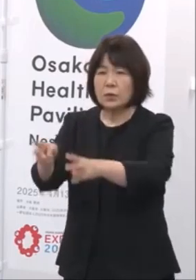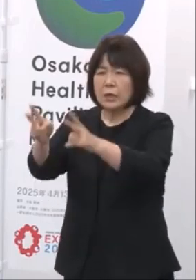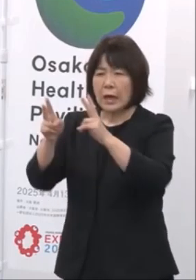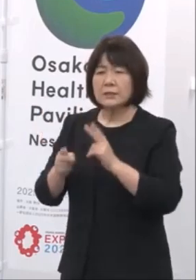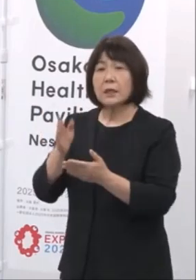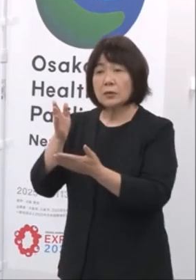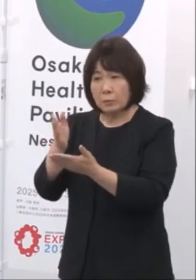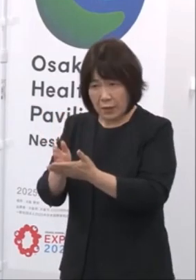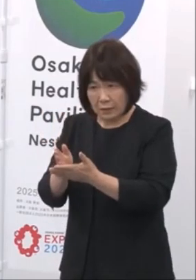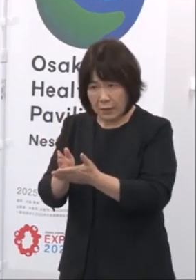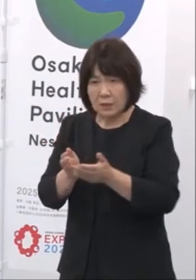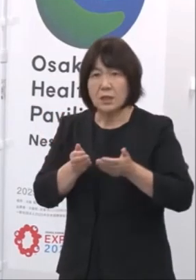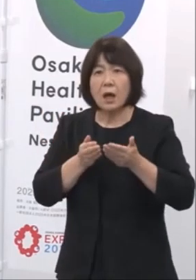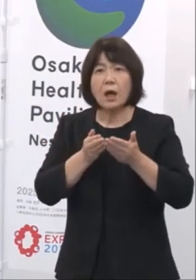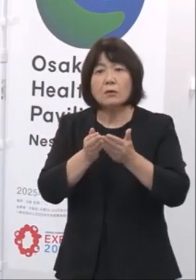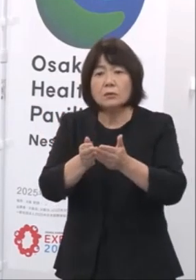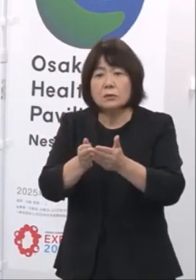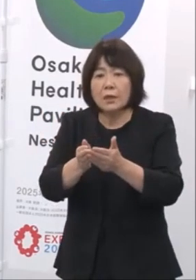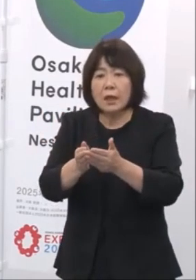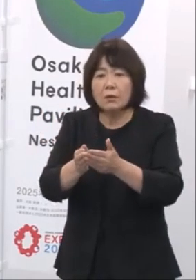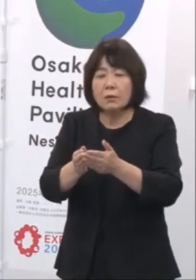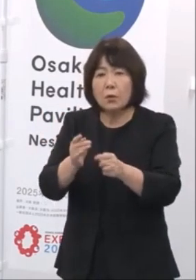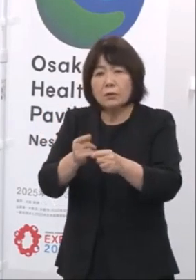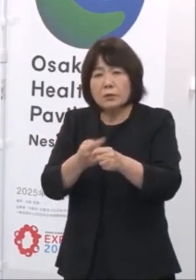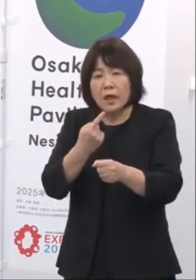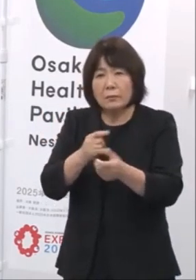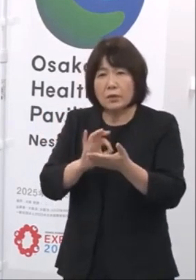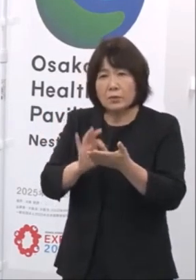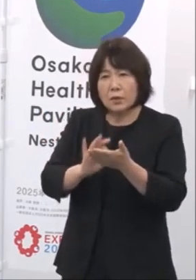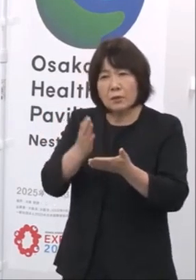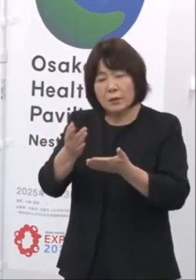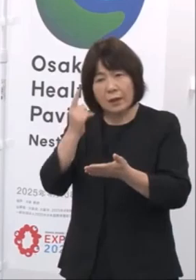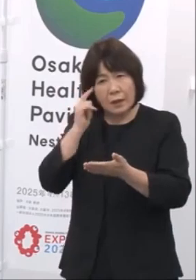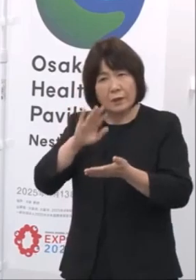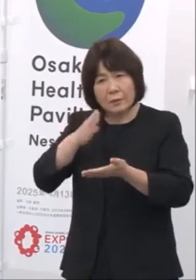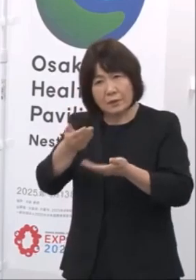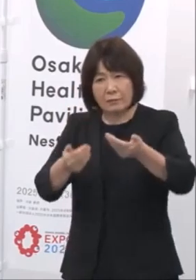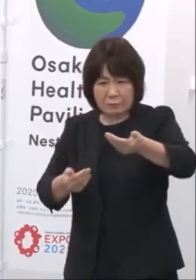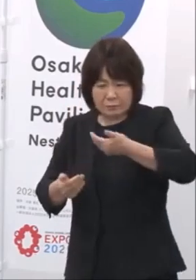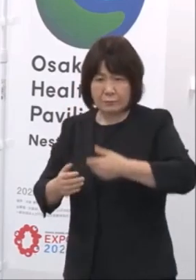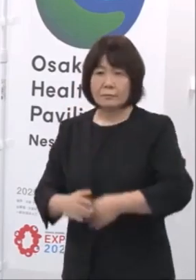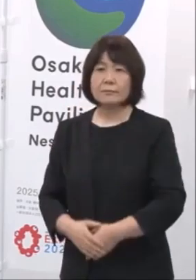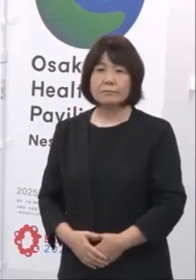って、そして船舶をどのタイミングでどういうふうに使うかって、その点をお願いします。